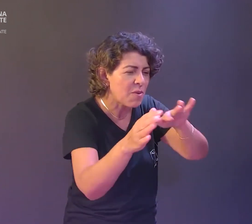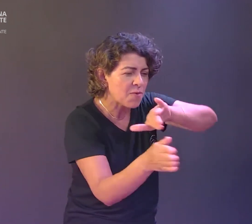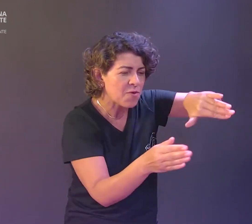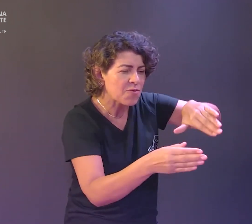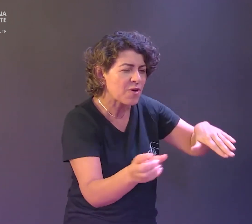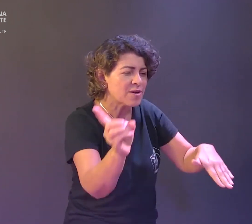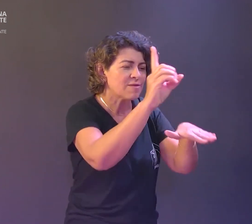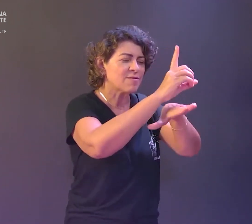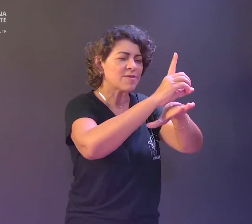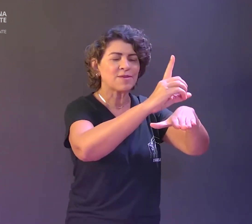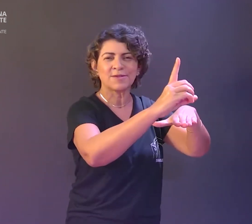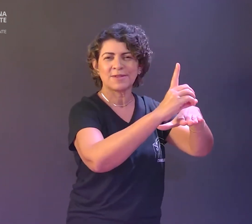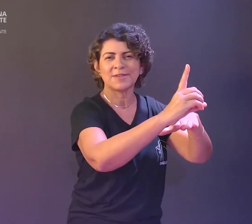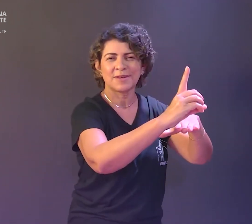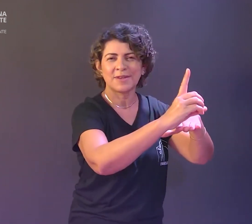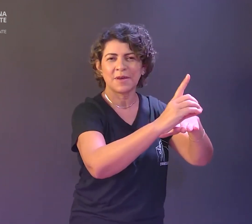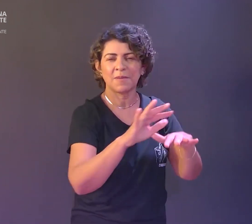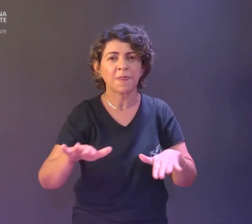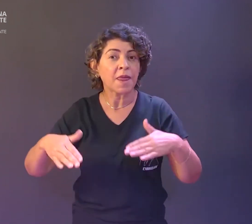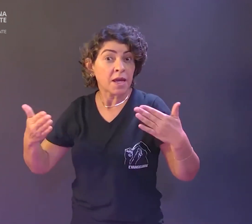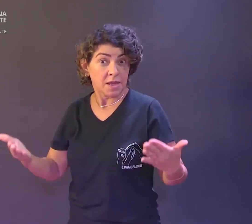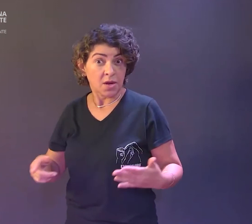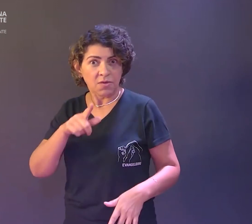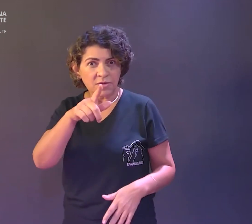Escreva abaixo os ídolos do seu coração.